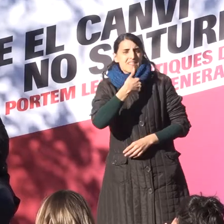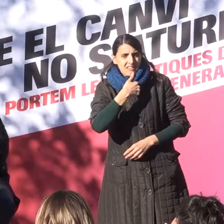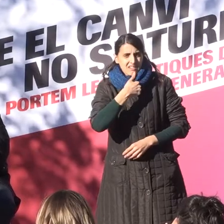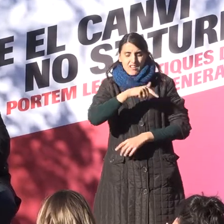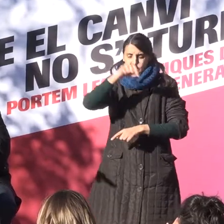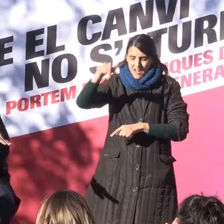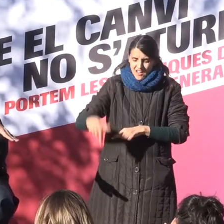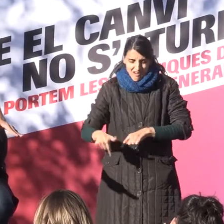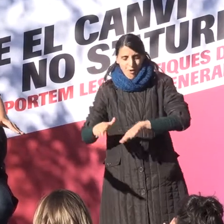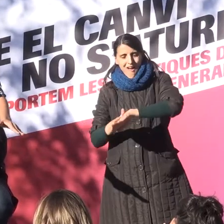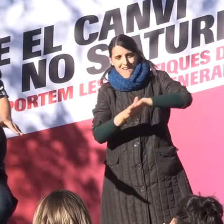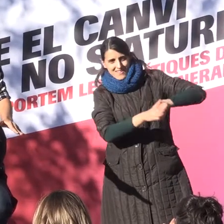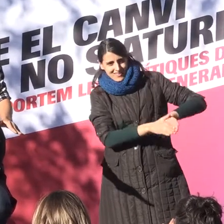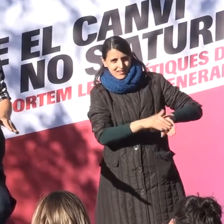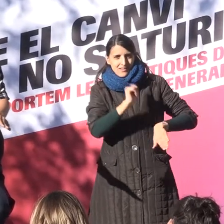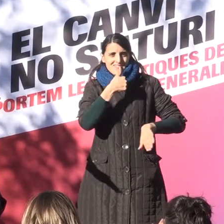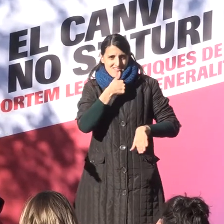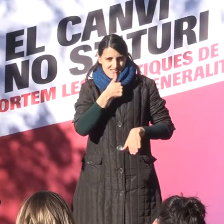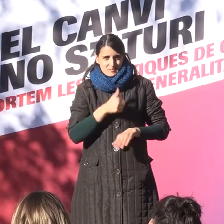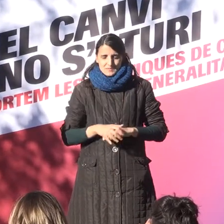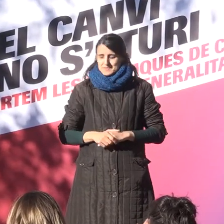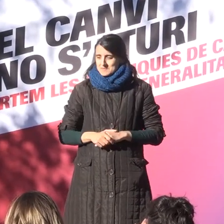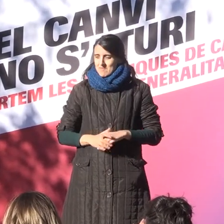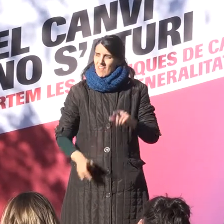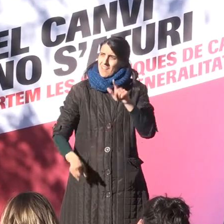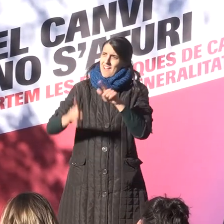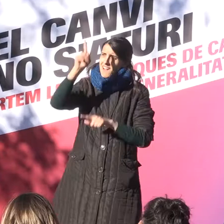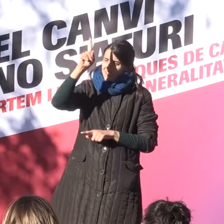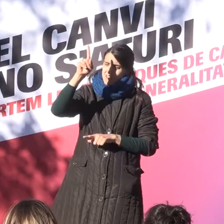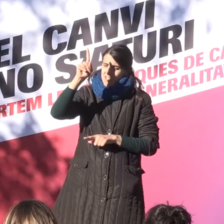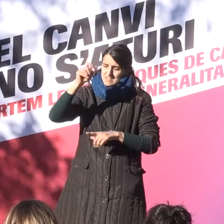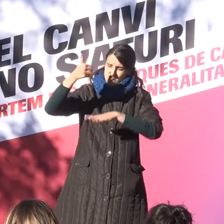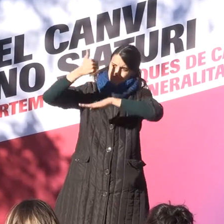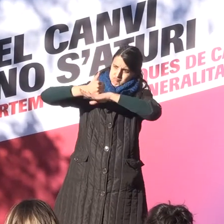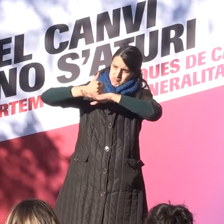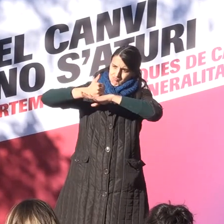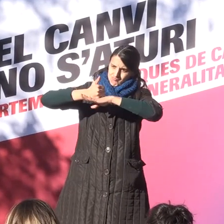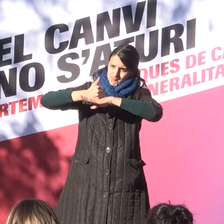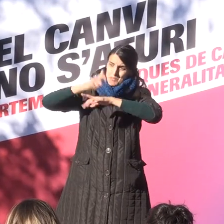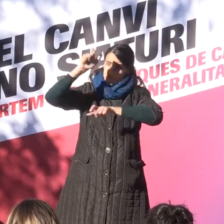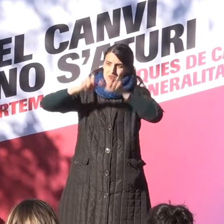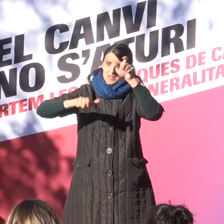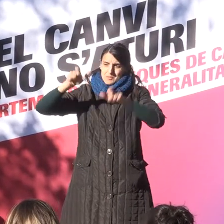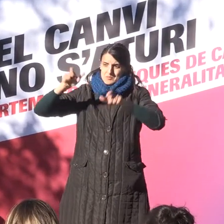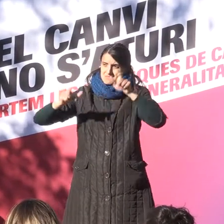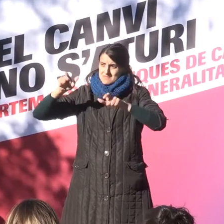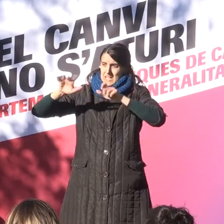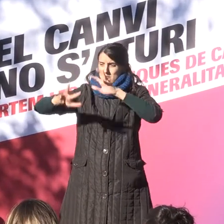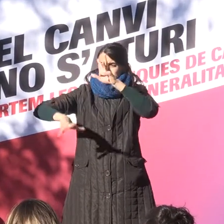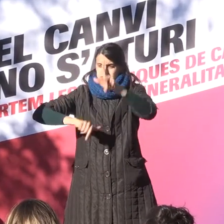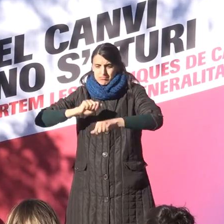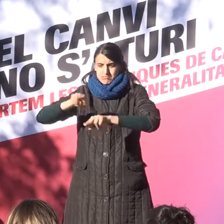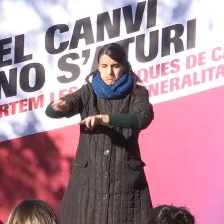abajo y a la izquierda también los de arriba son los que desaparecían a nuestras madres a nuestros